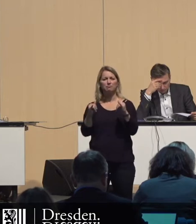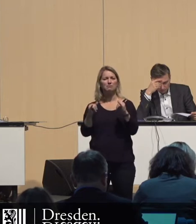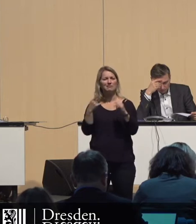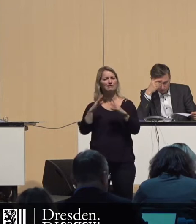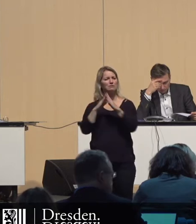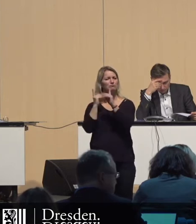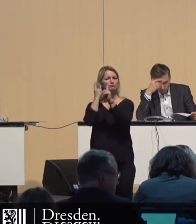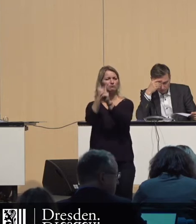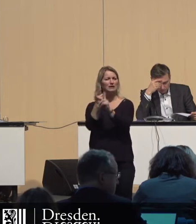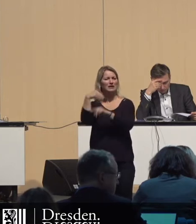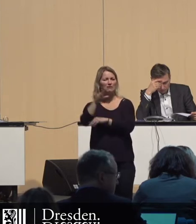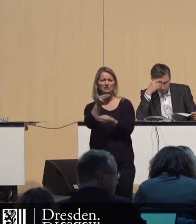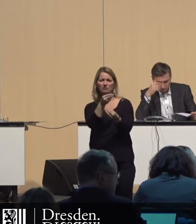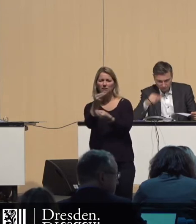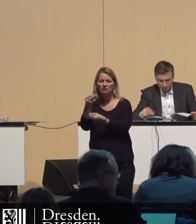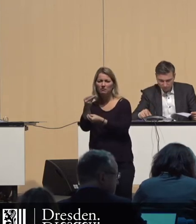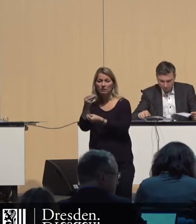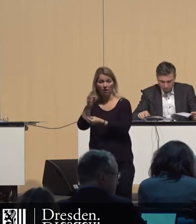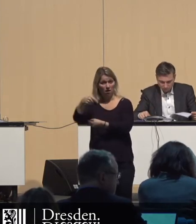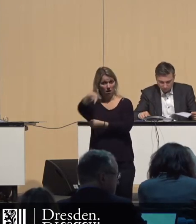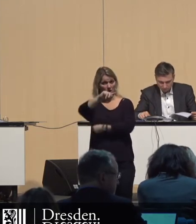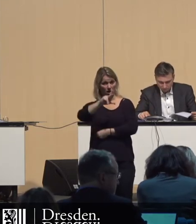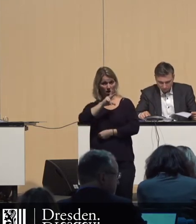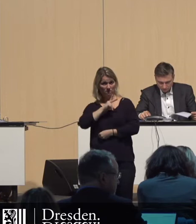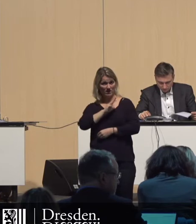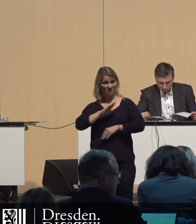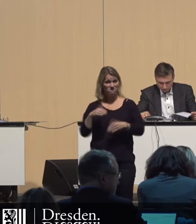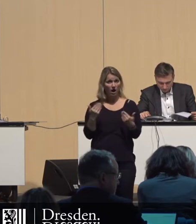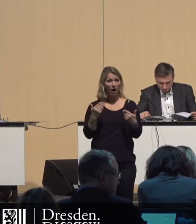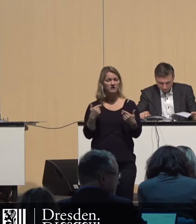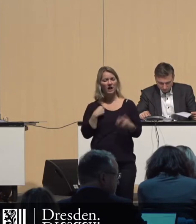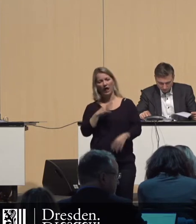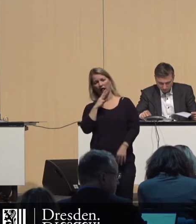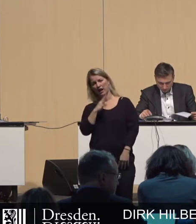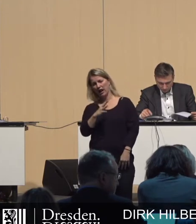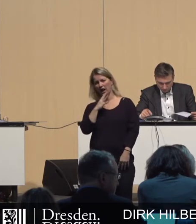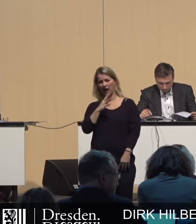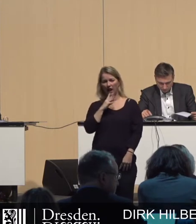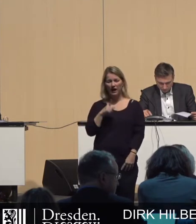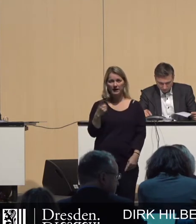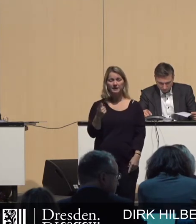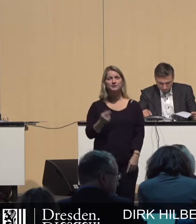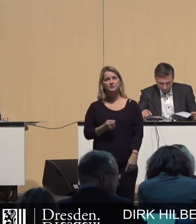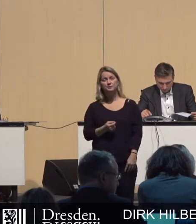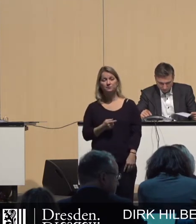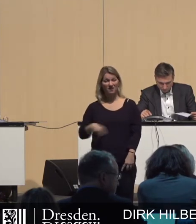diese Menschen zu Recht erwarten, sind keine Sonntagsreden, sondern ganz konkrete